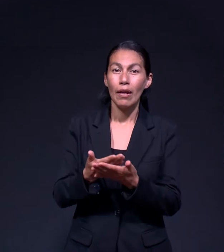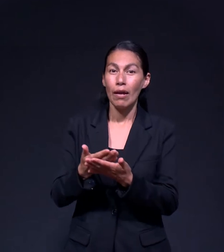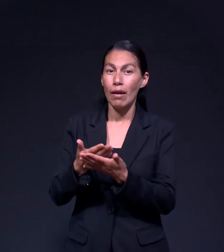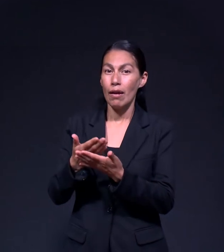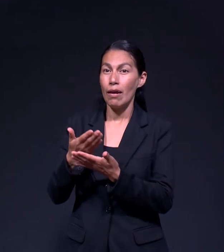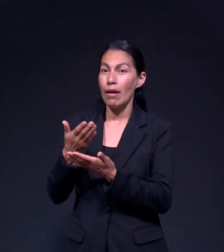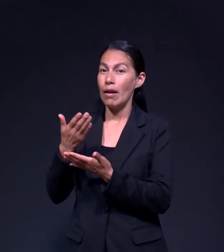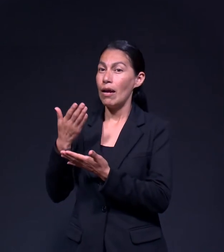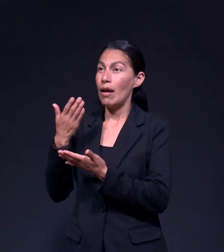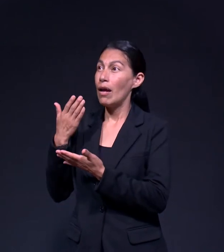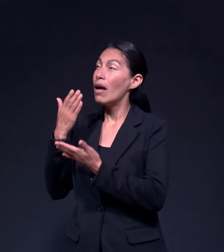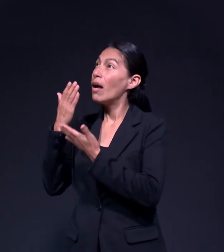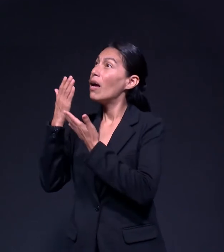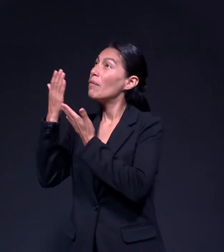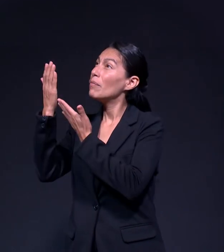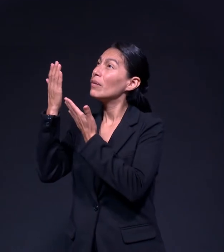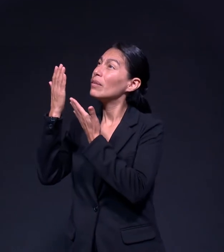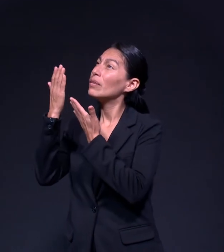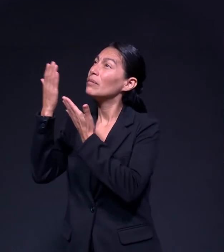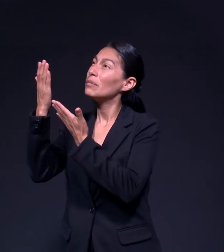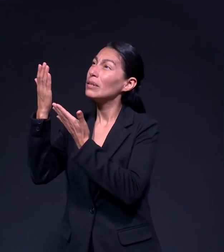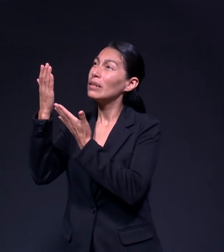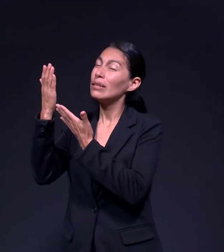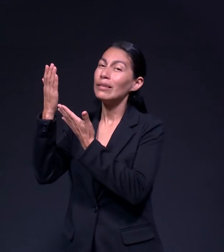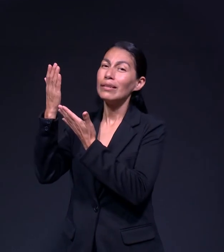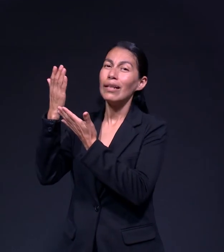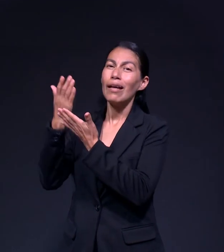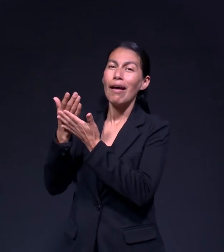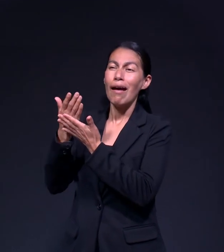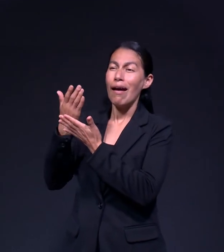Una salida construido